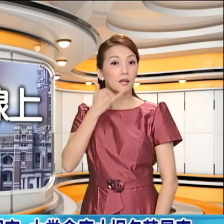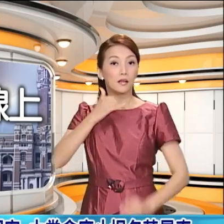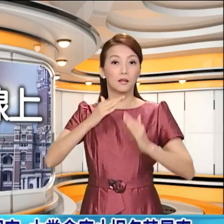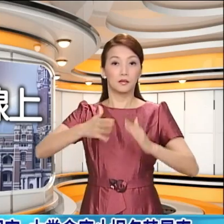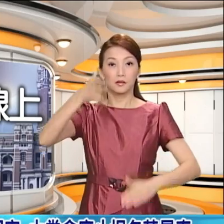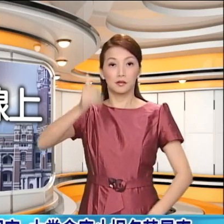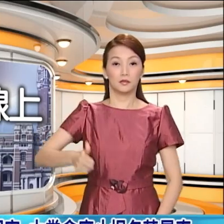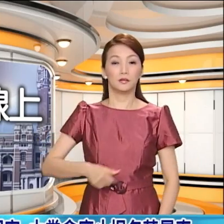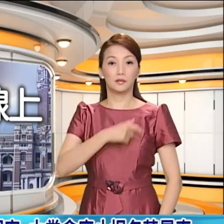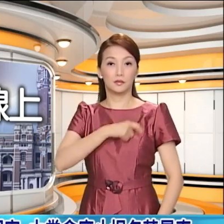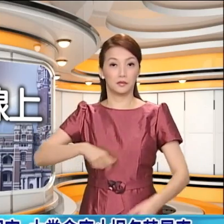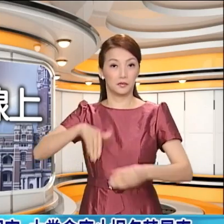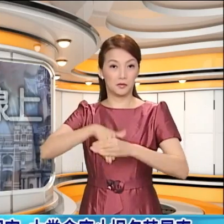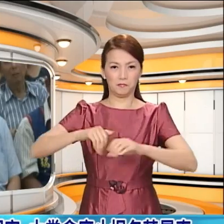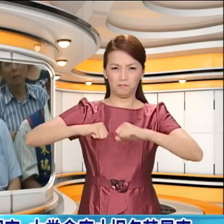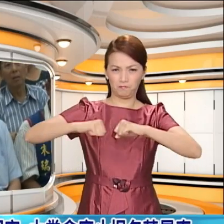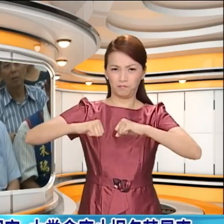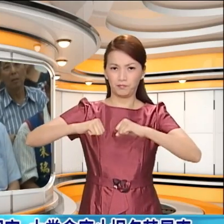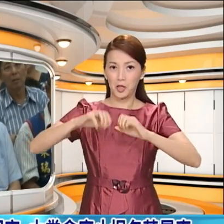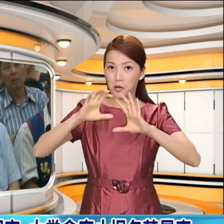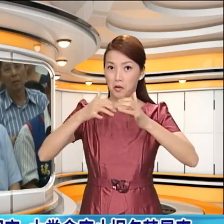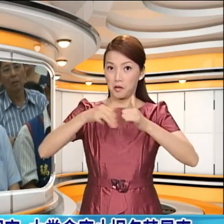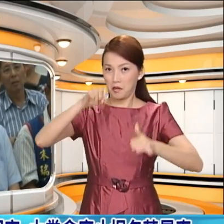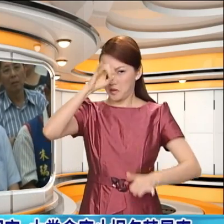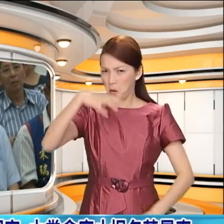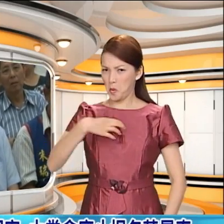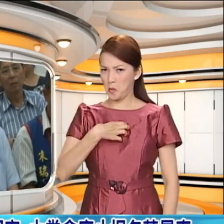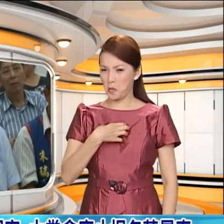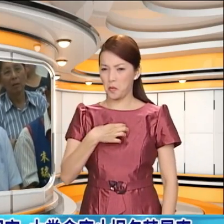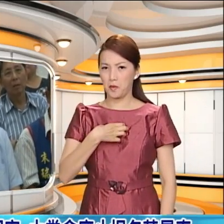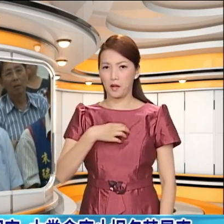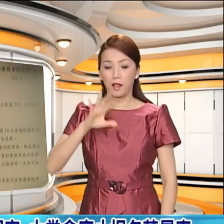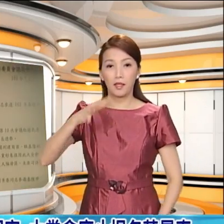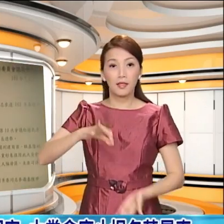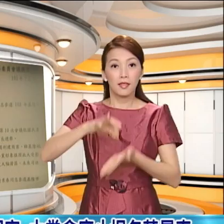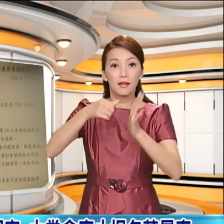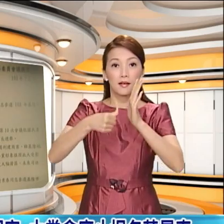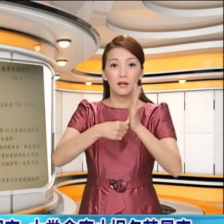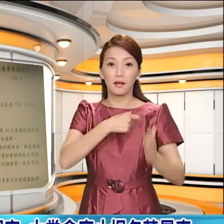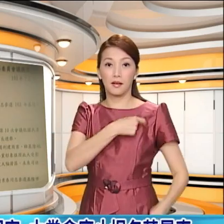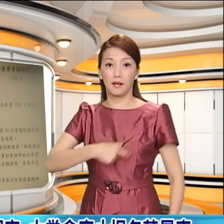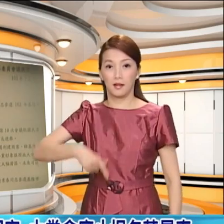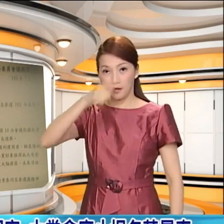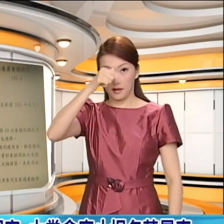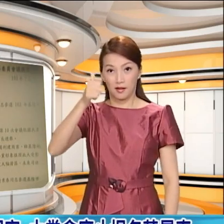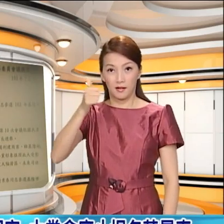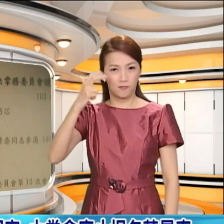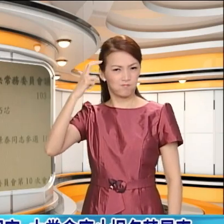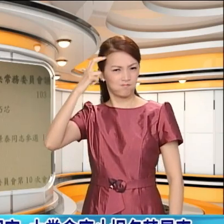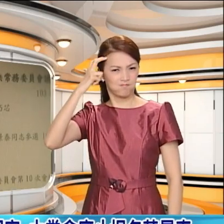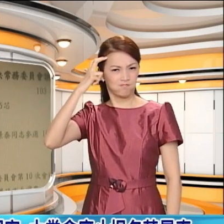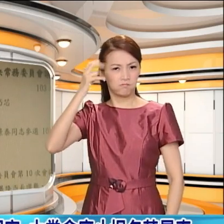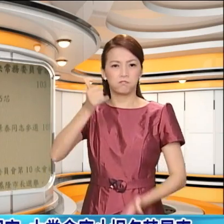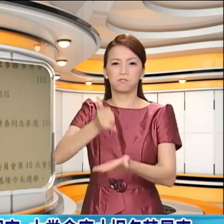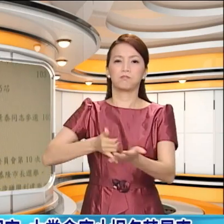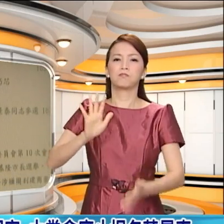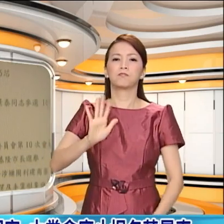国民党在基隆市的选情告急，但先前提名的市长人选黄景泰一直没有退选的意